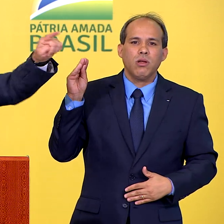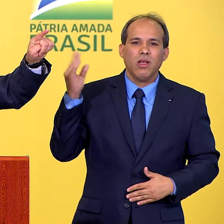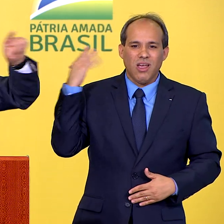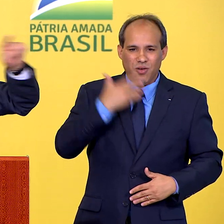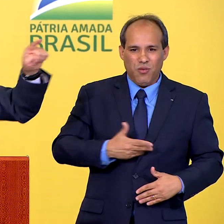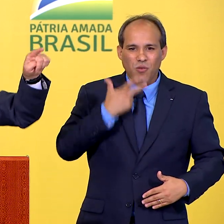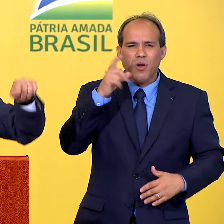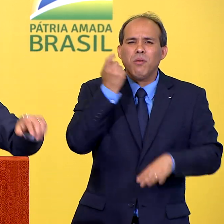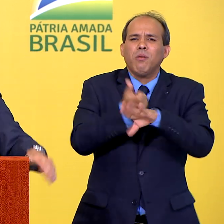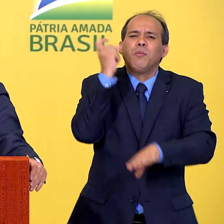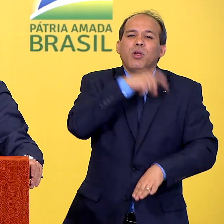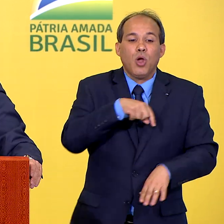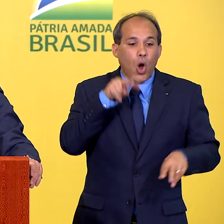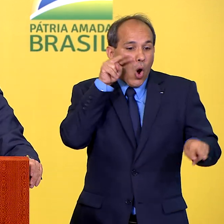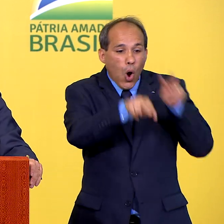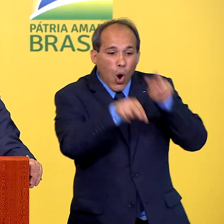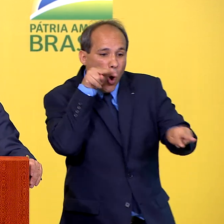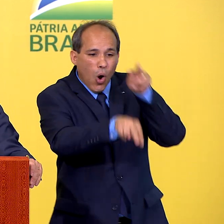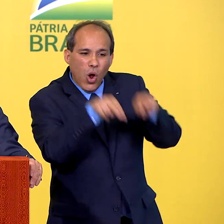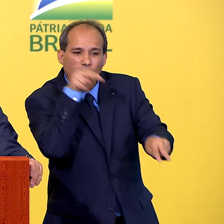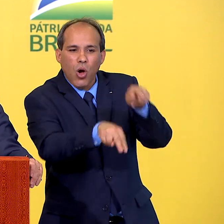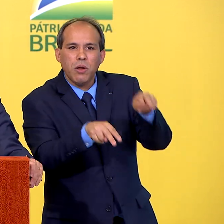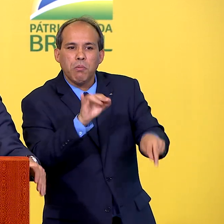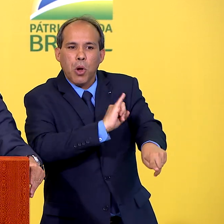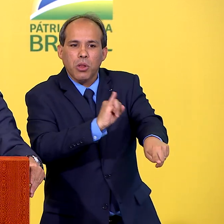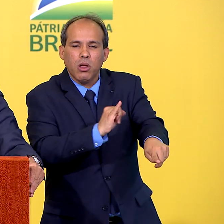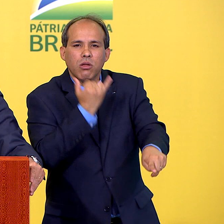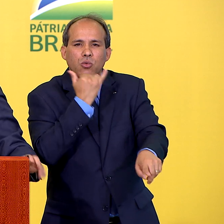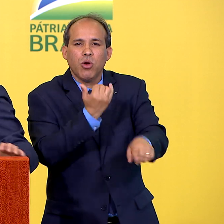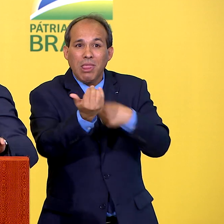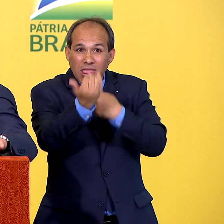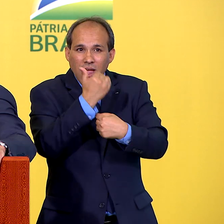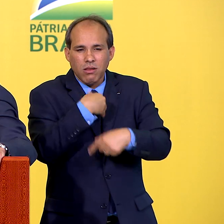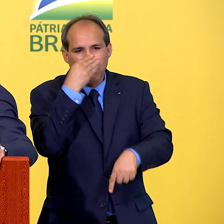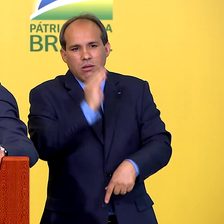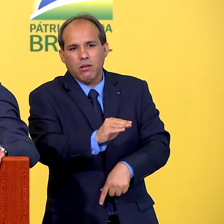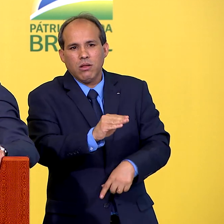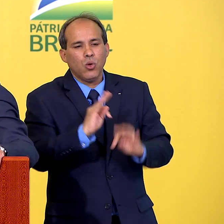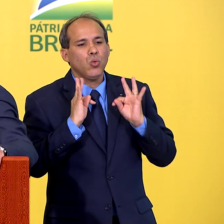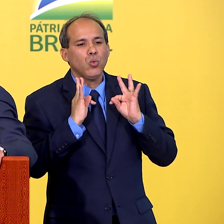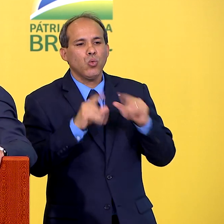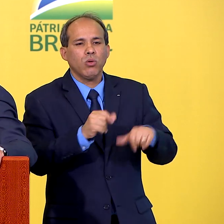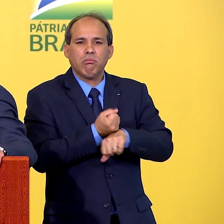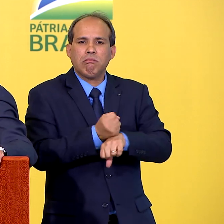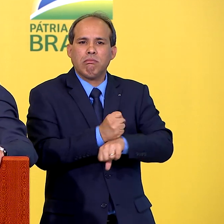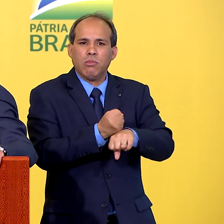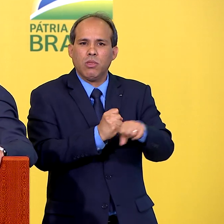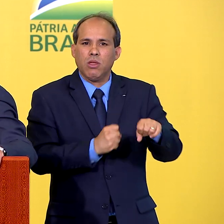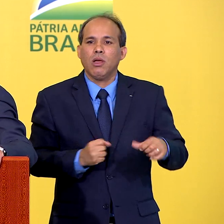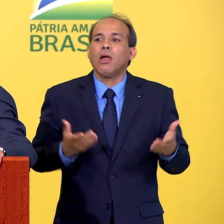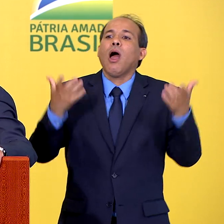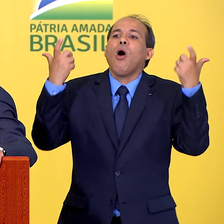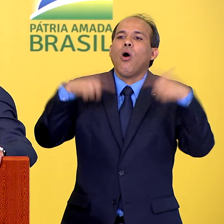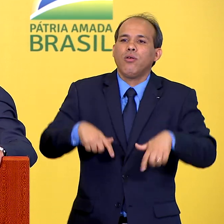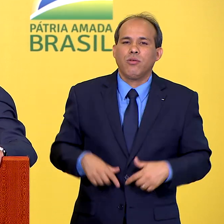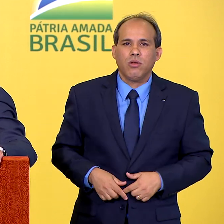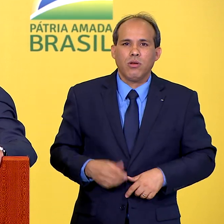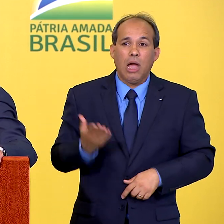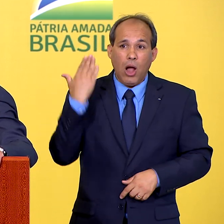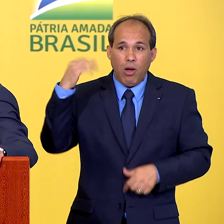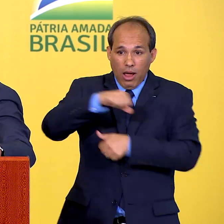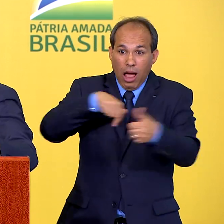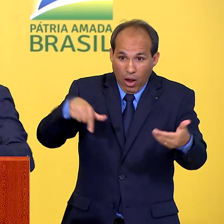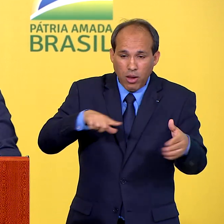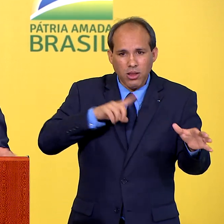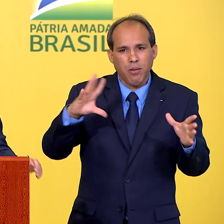que enxergava os pobres, nunca enxergou essas pessoas. Elas estão todas hoje bancarizadas, lá no Caixa